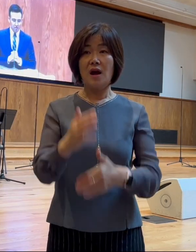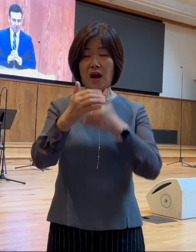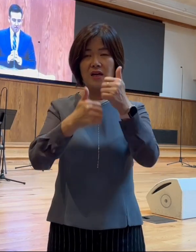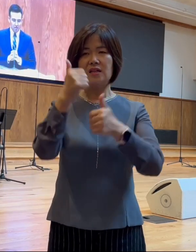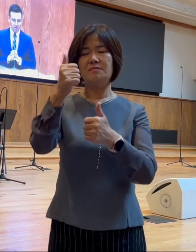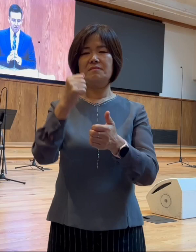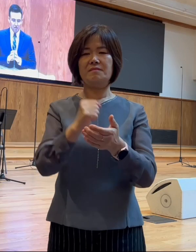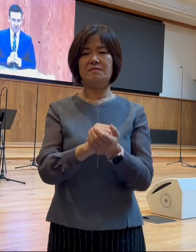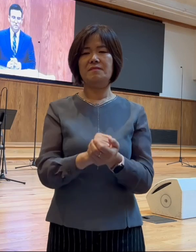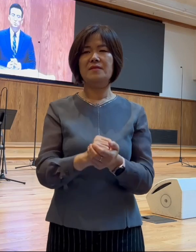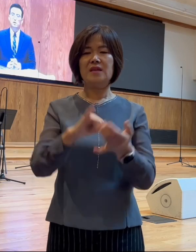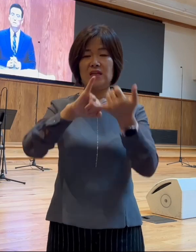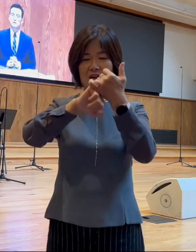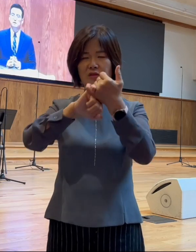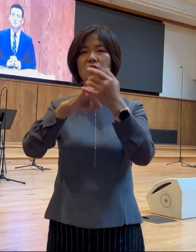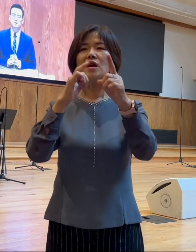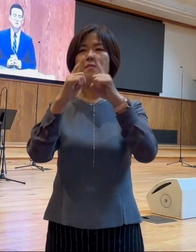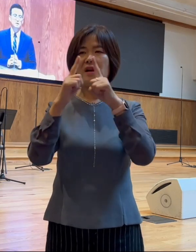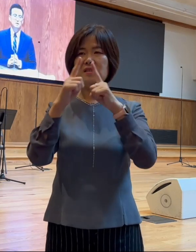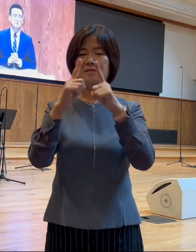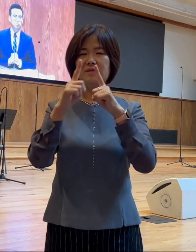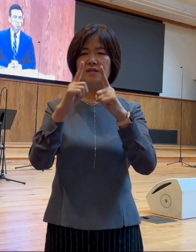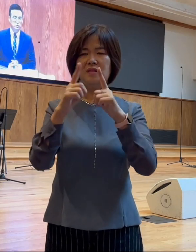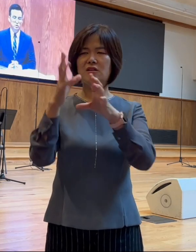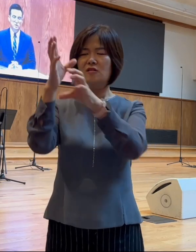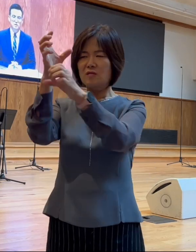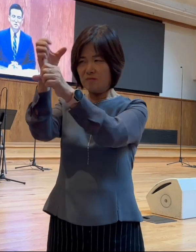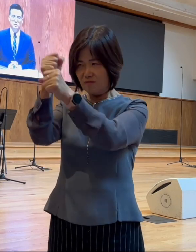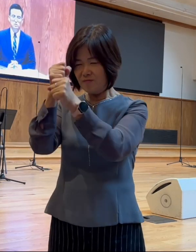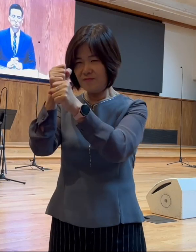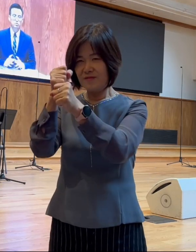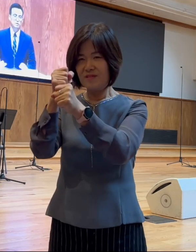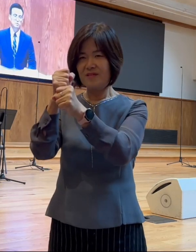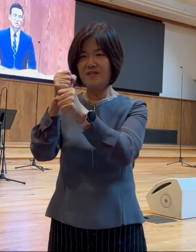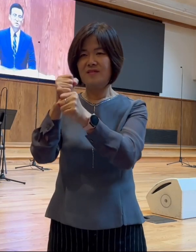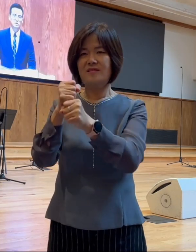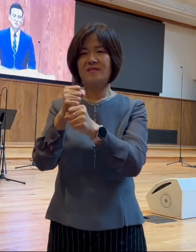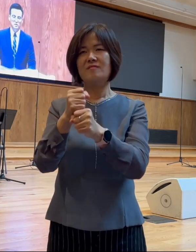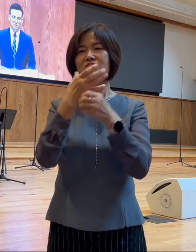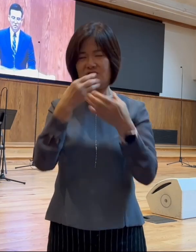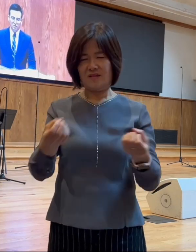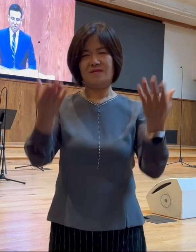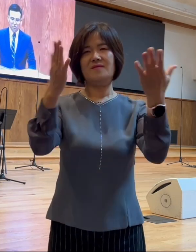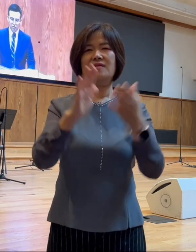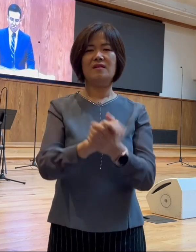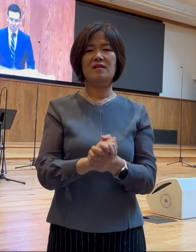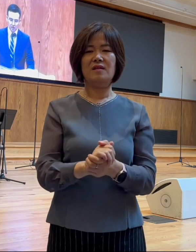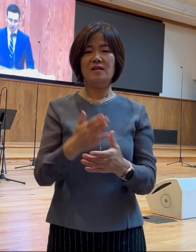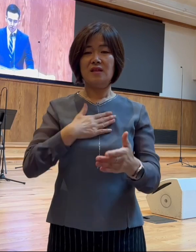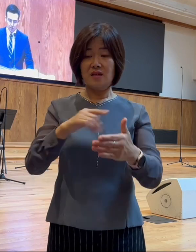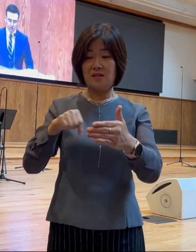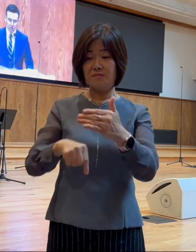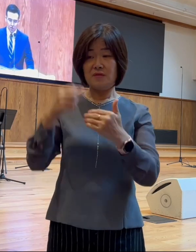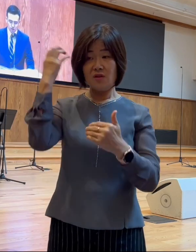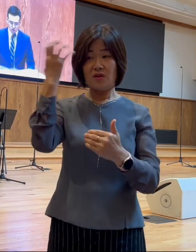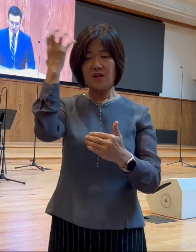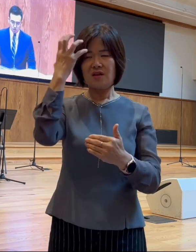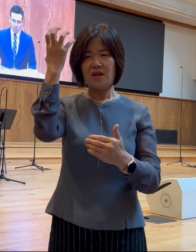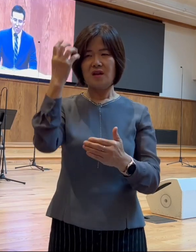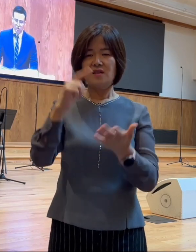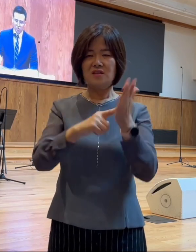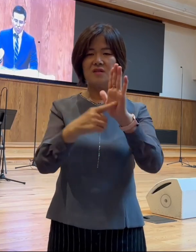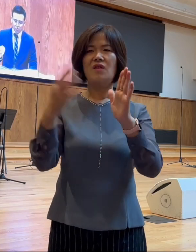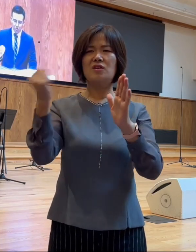하나님의 약속의 말씀을 붙드시기를 축원합니다. 우리 심령에 새겨지는 그 영의